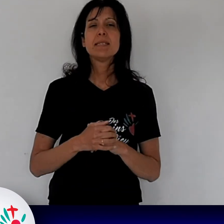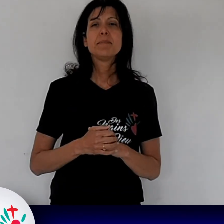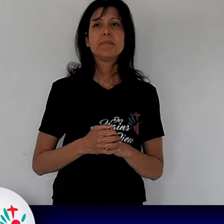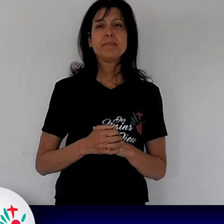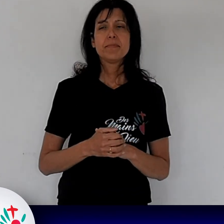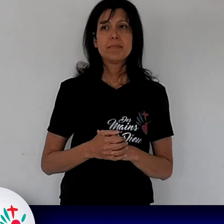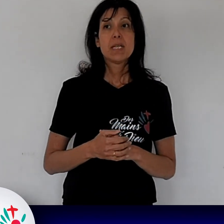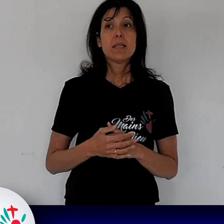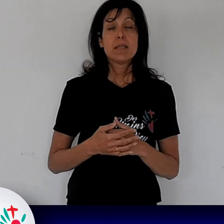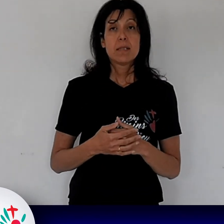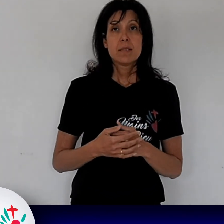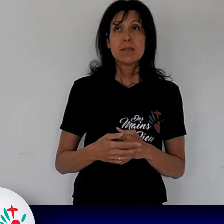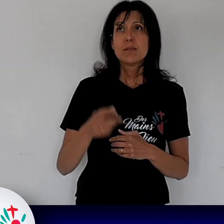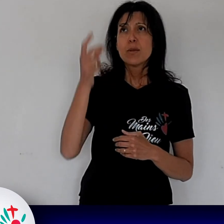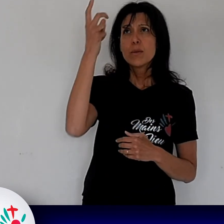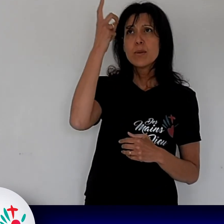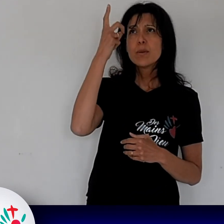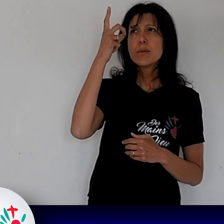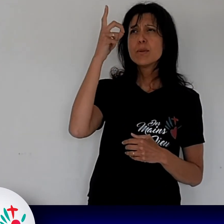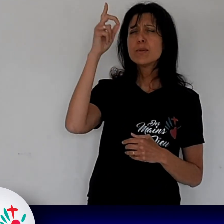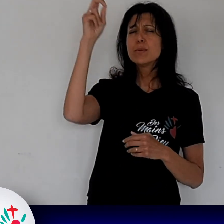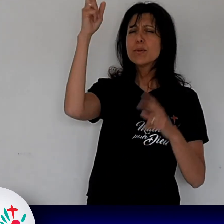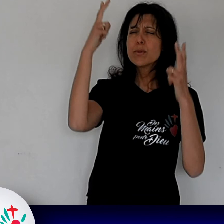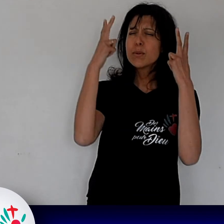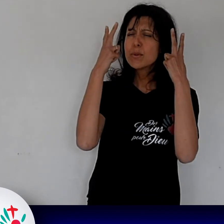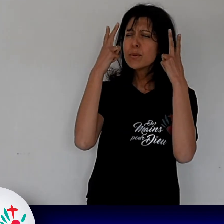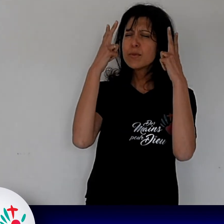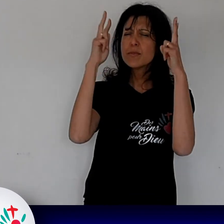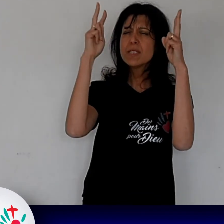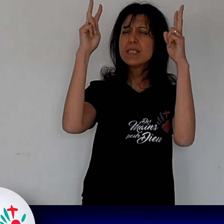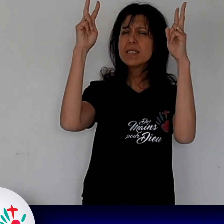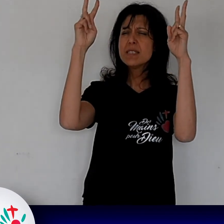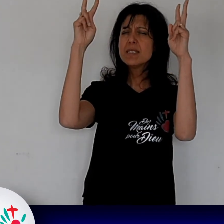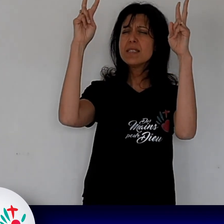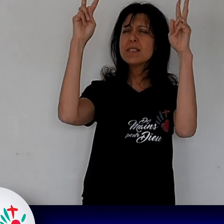Seigneur. Parce qu'il